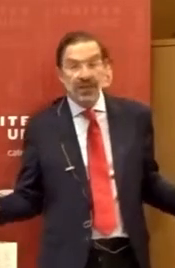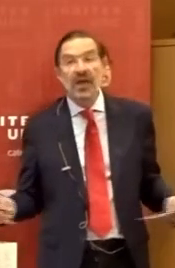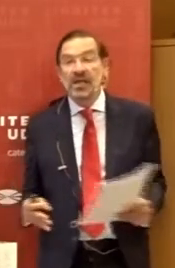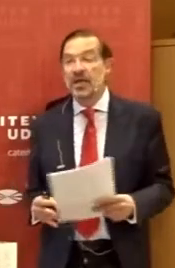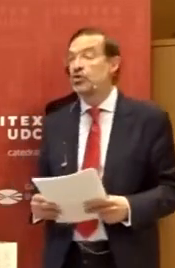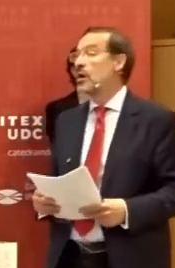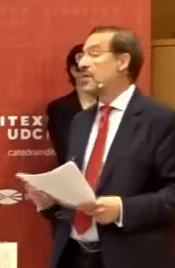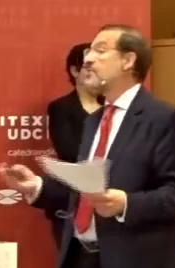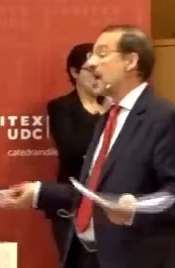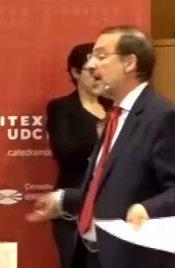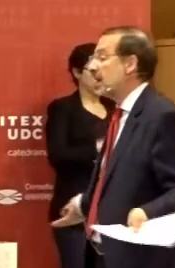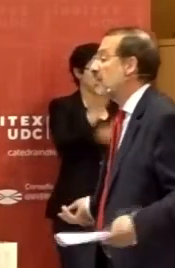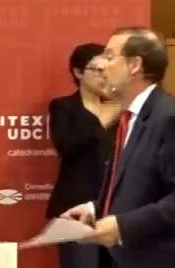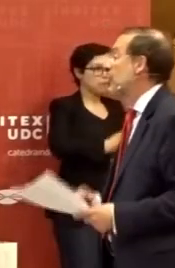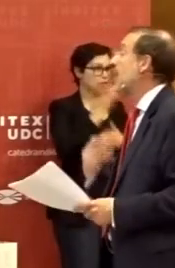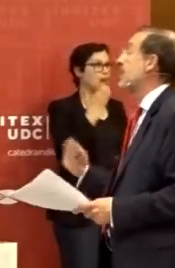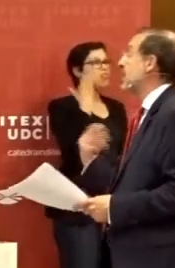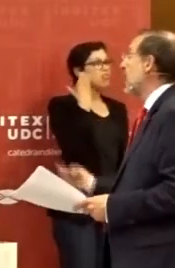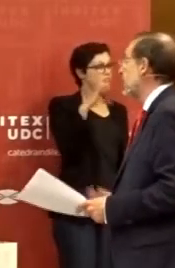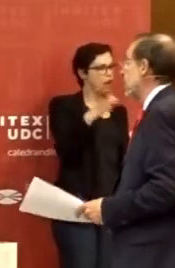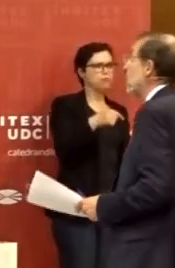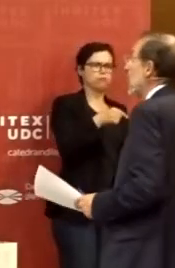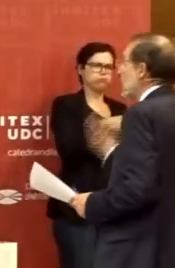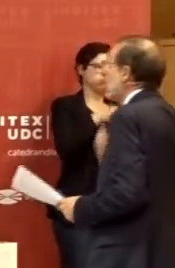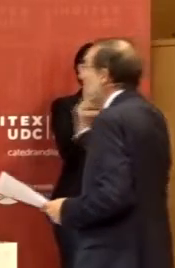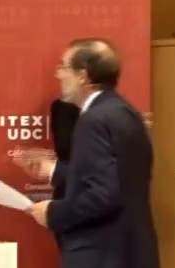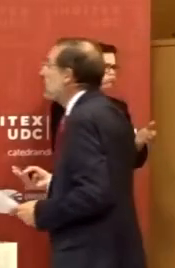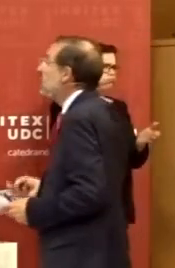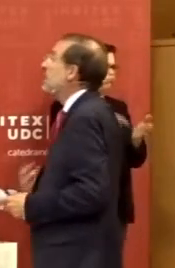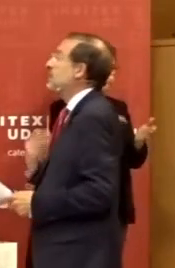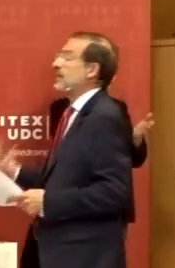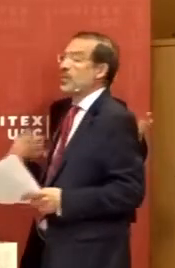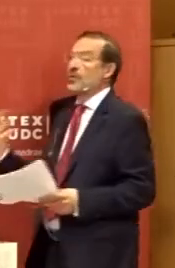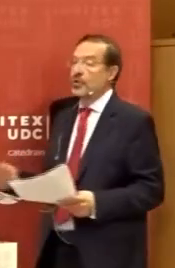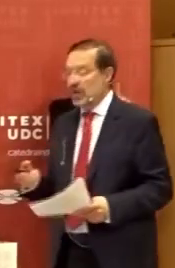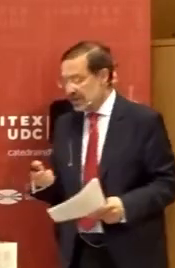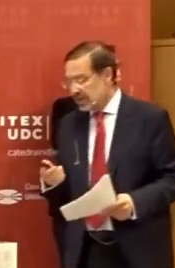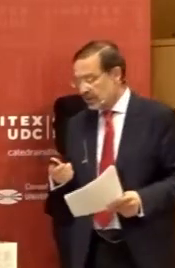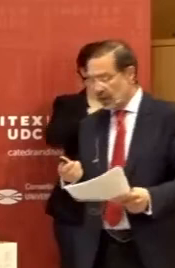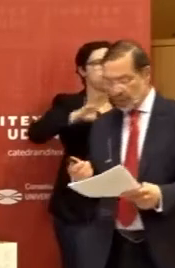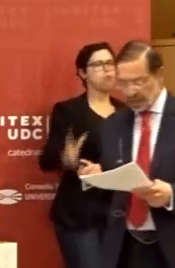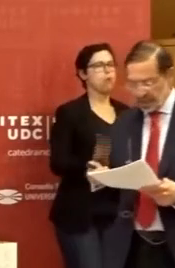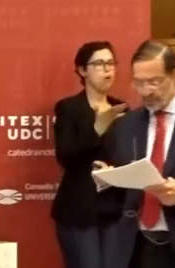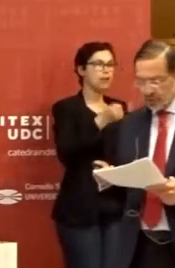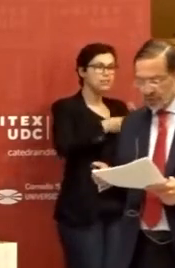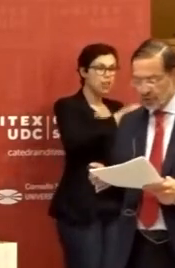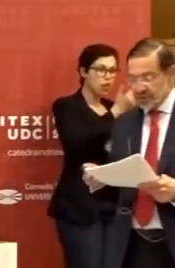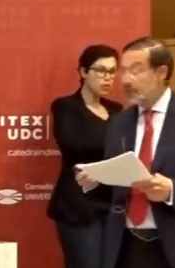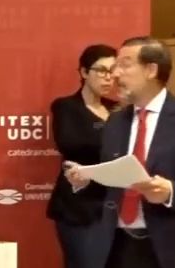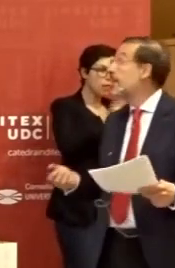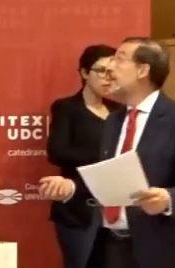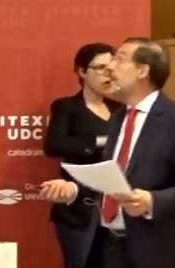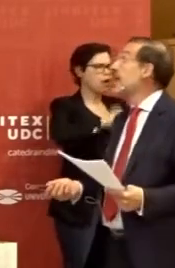con discapacidad y, de hecho, el CERMI ha reclamado ya reiteradamente una nueva ley de promoción de la inserción laboral de las personas